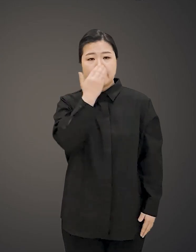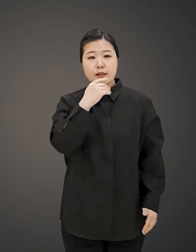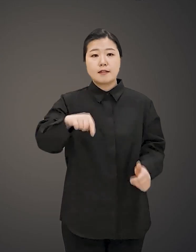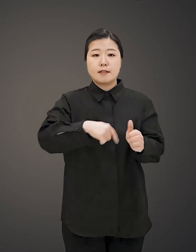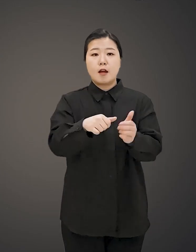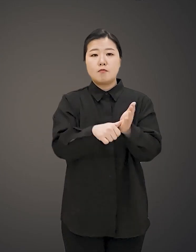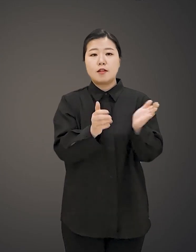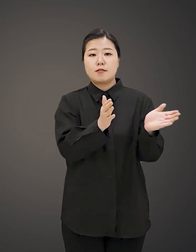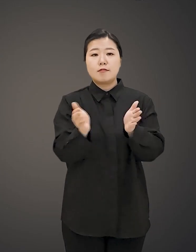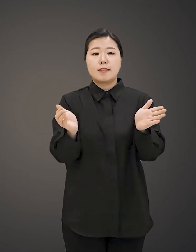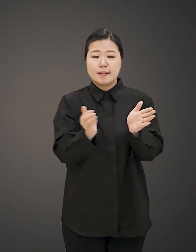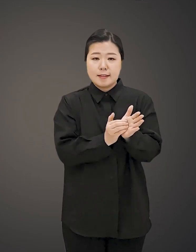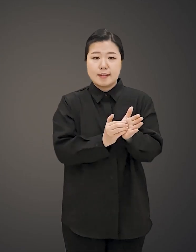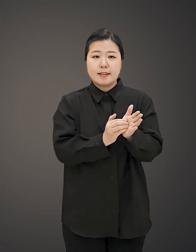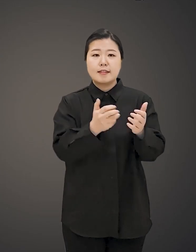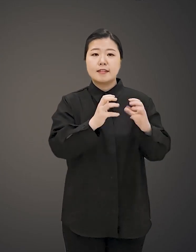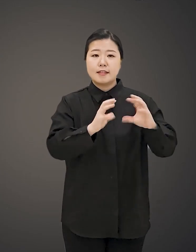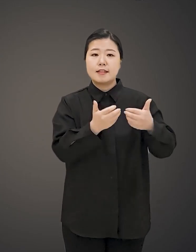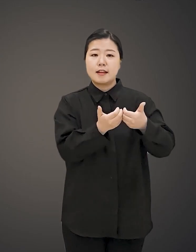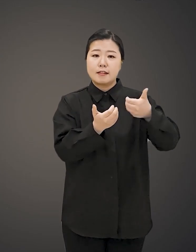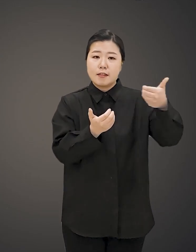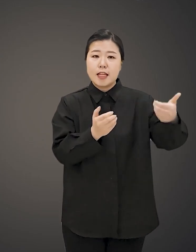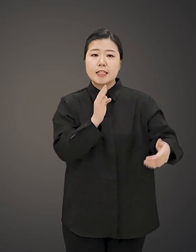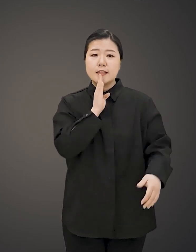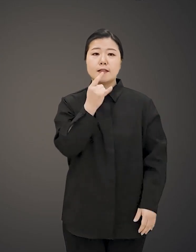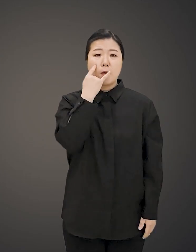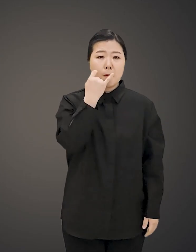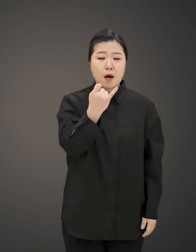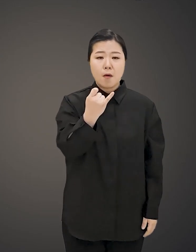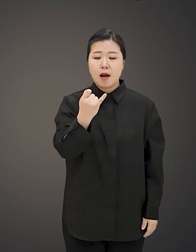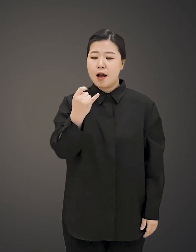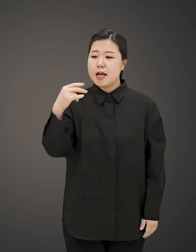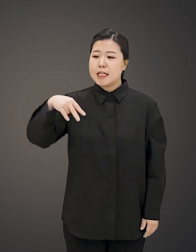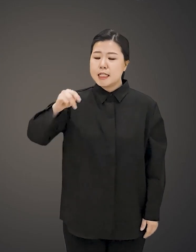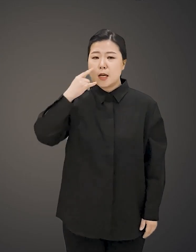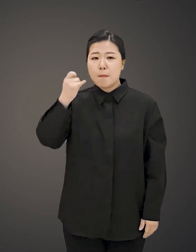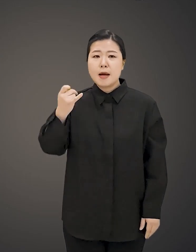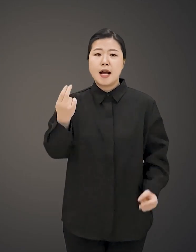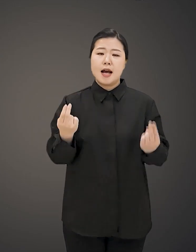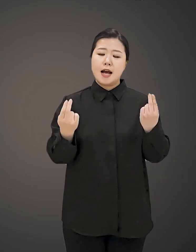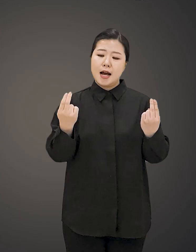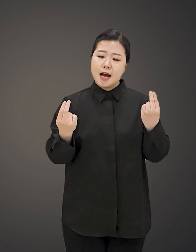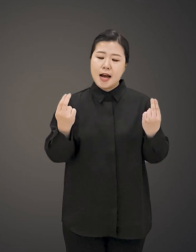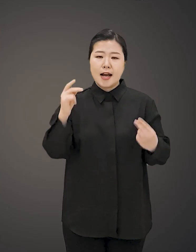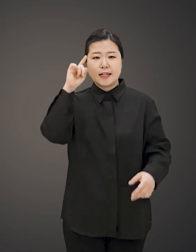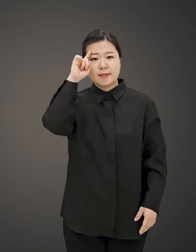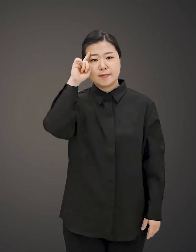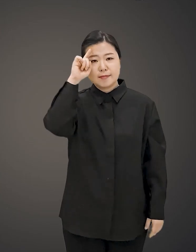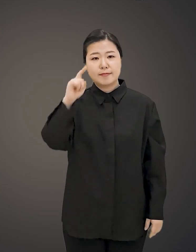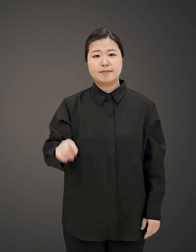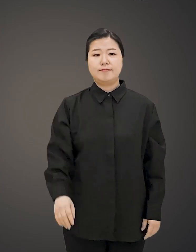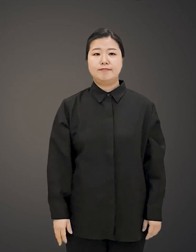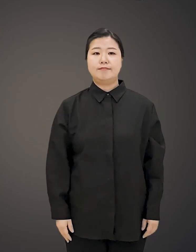유품을 깔끔하게 정리하고 세상을 떠난 친어머니와 시어머니를 계속 비교하게 된다.